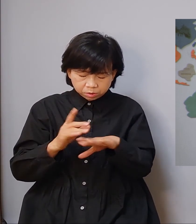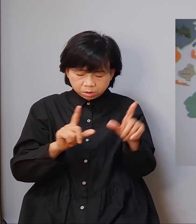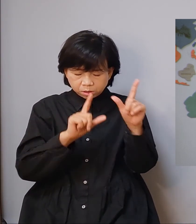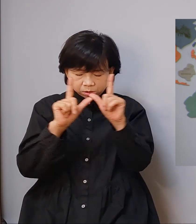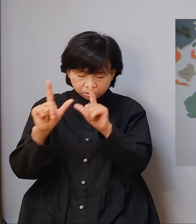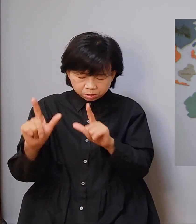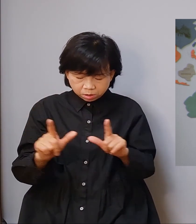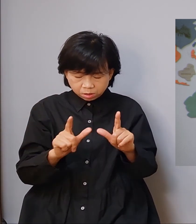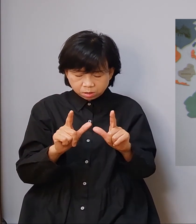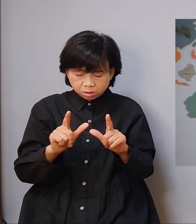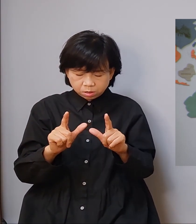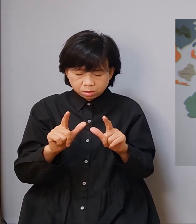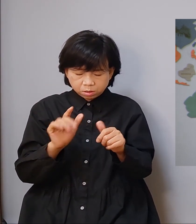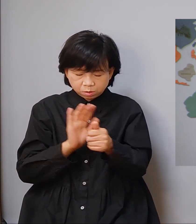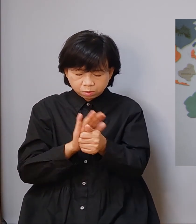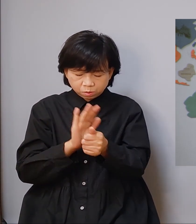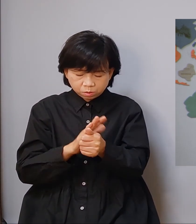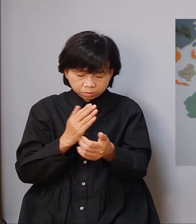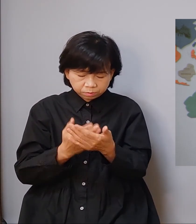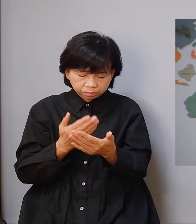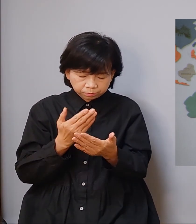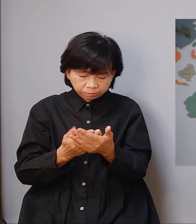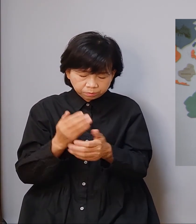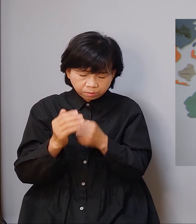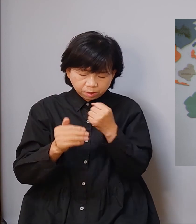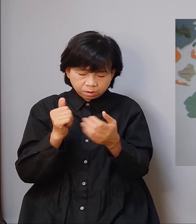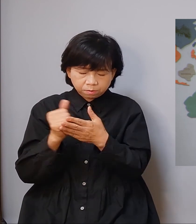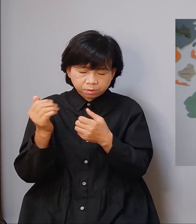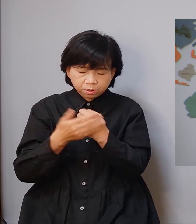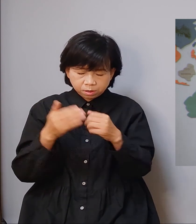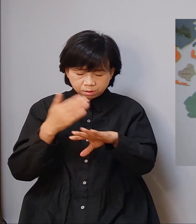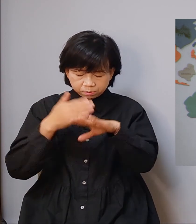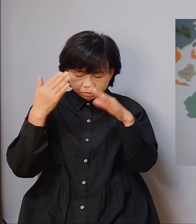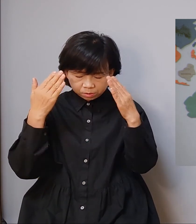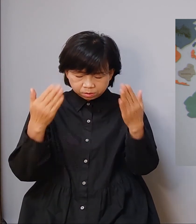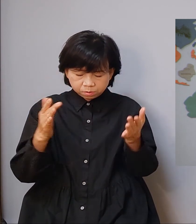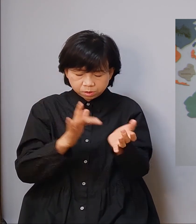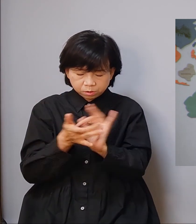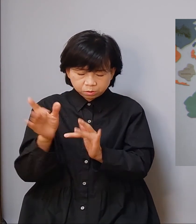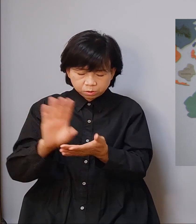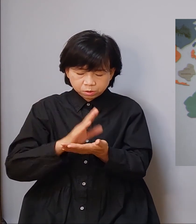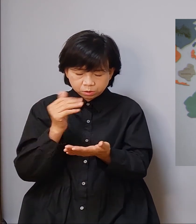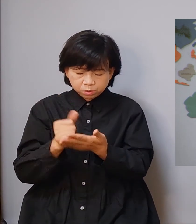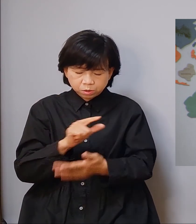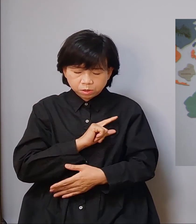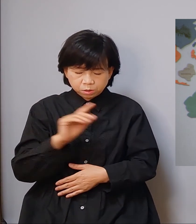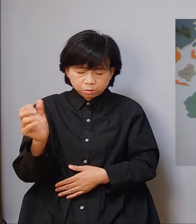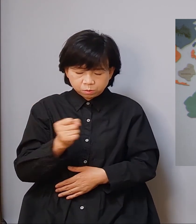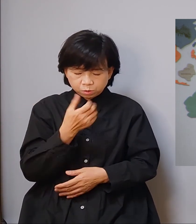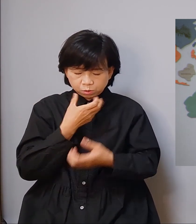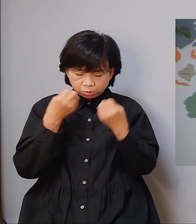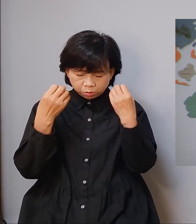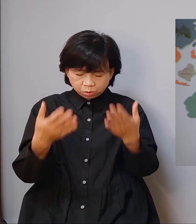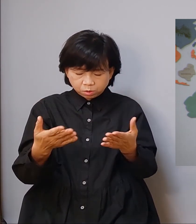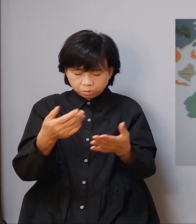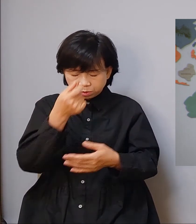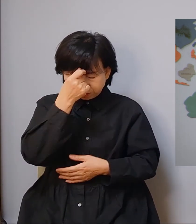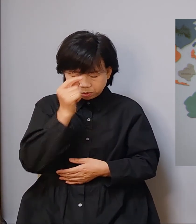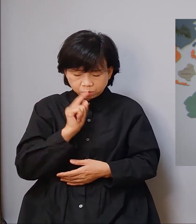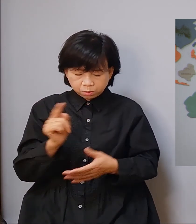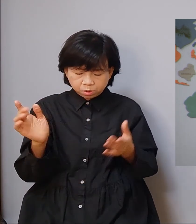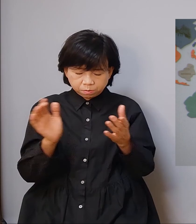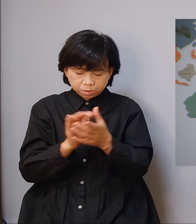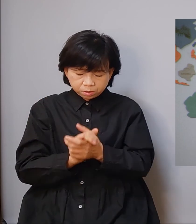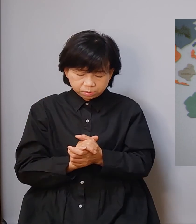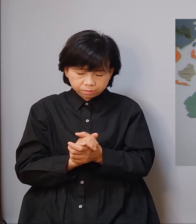있도록 하나님 역사하여 주시옵소서. 하나님의 은혜 감사하며 예수 그리스도의 이름으로 축복하며